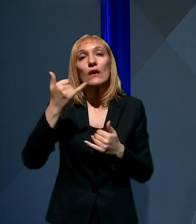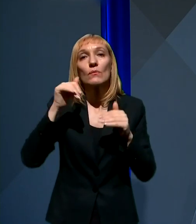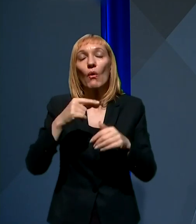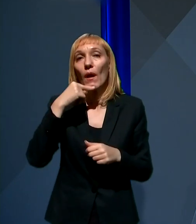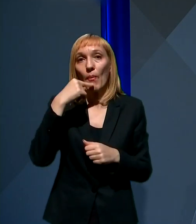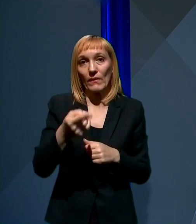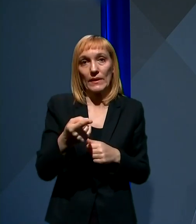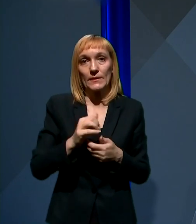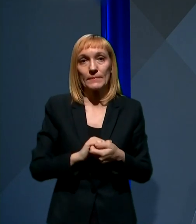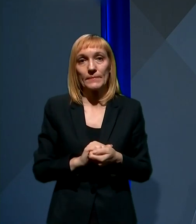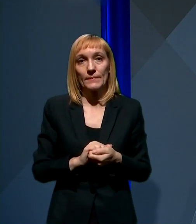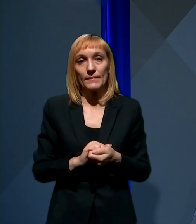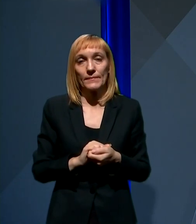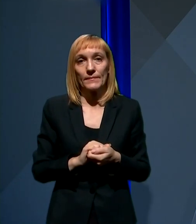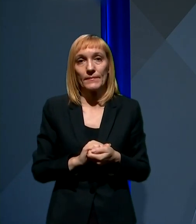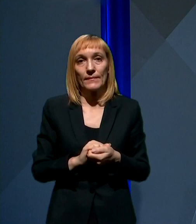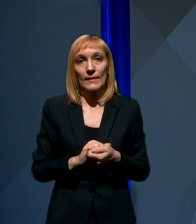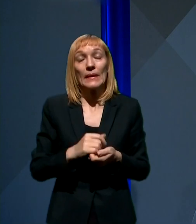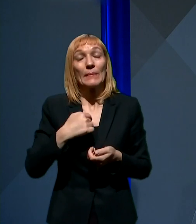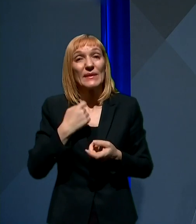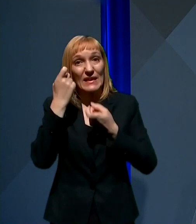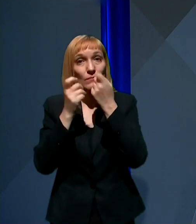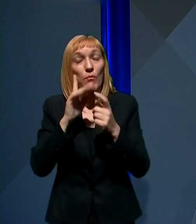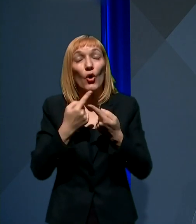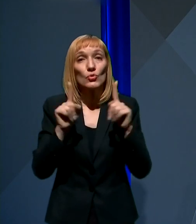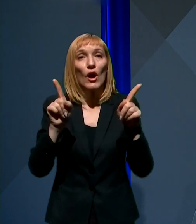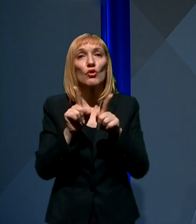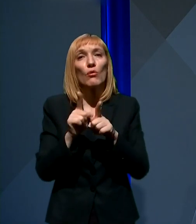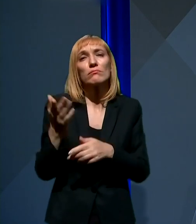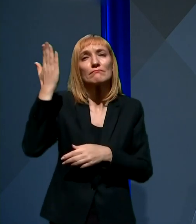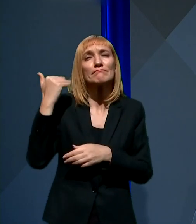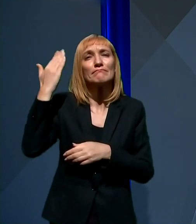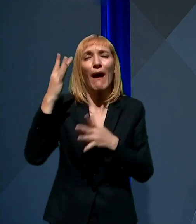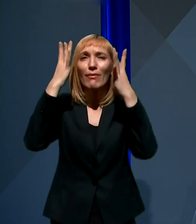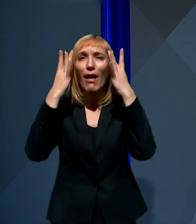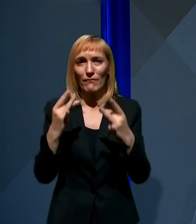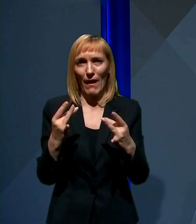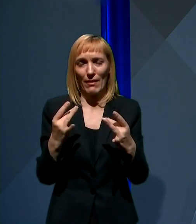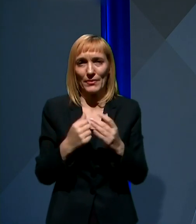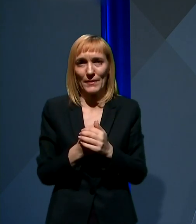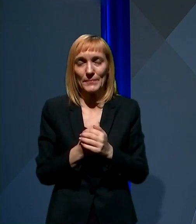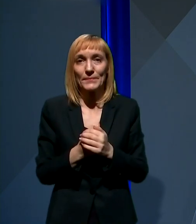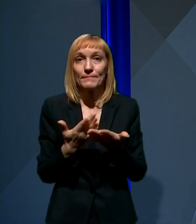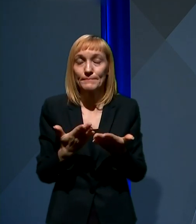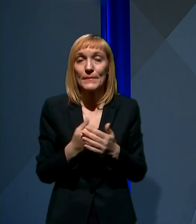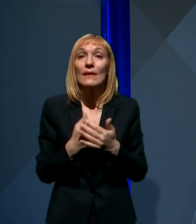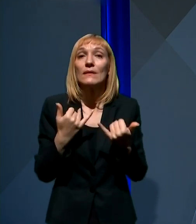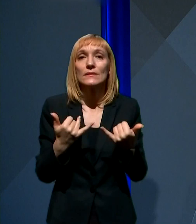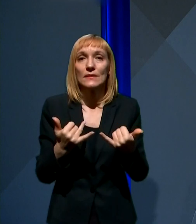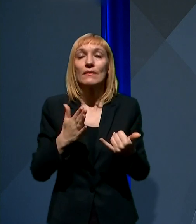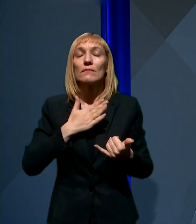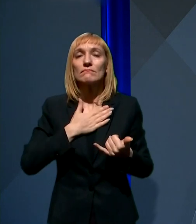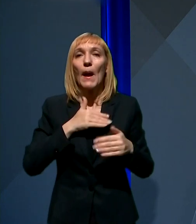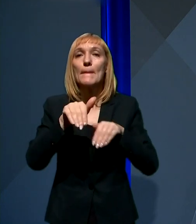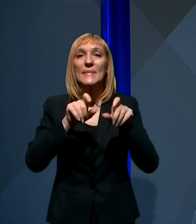bo po naših predstavah potekal drugače, kot smo ga bili vajeni doslej. V ta namen na našem